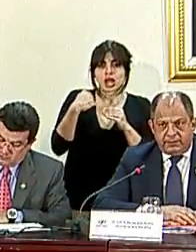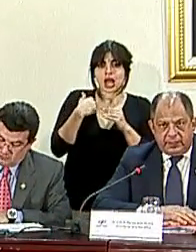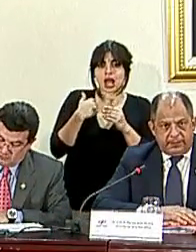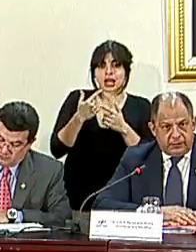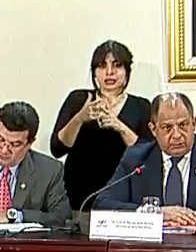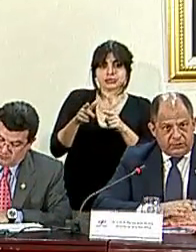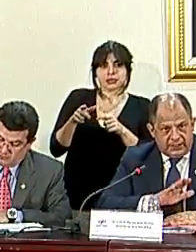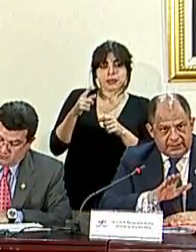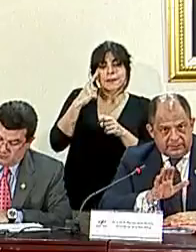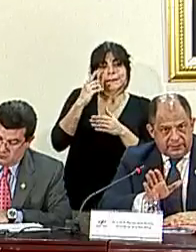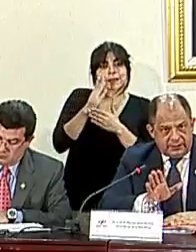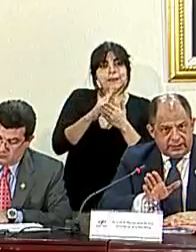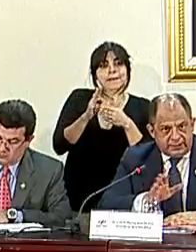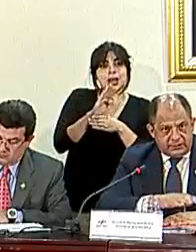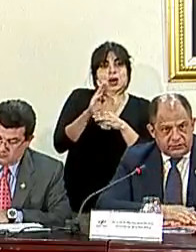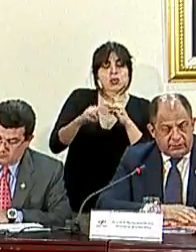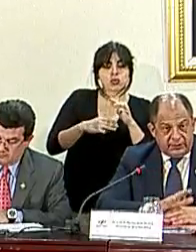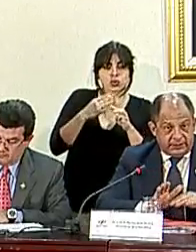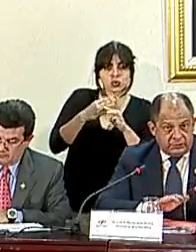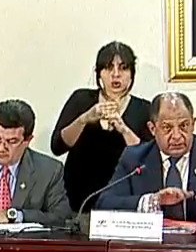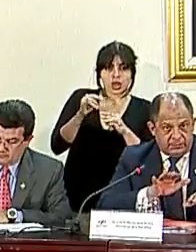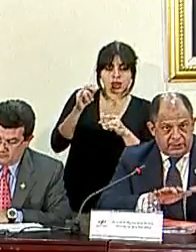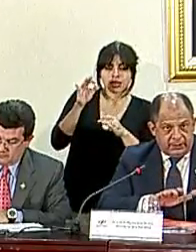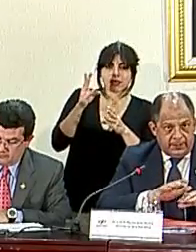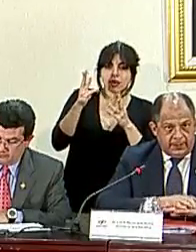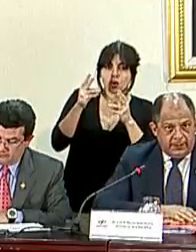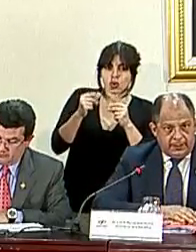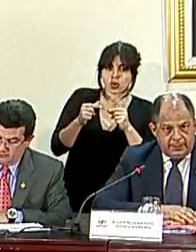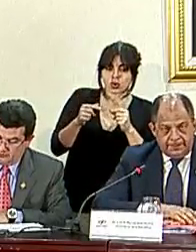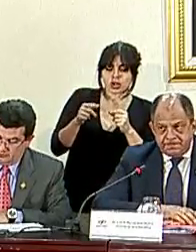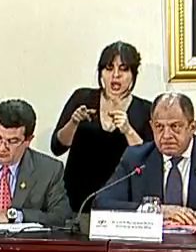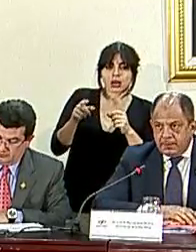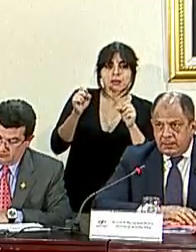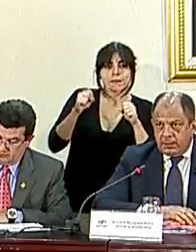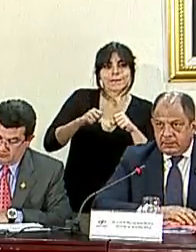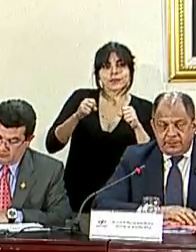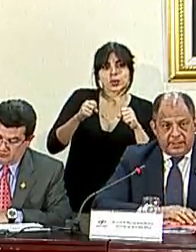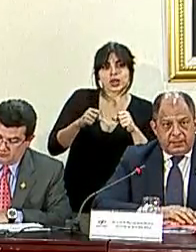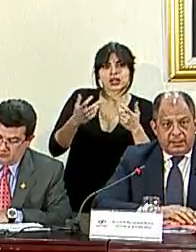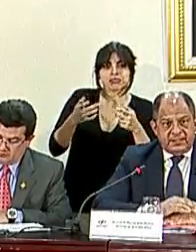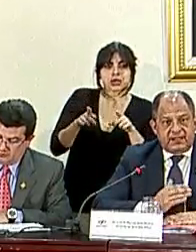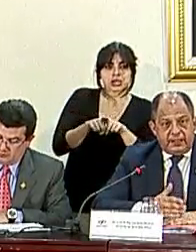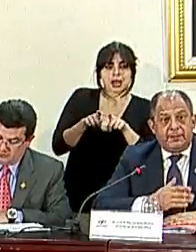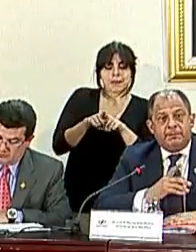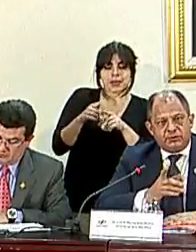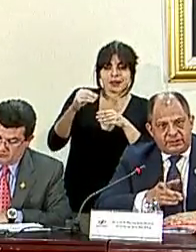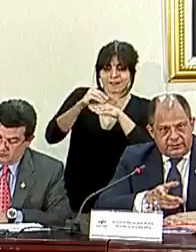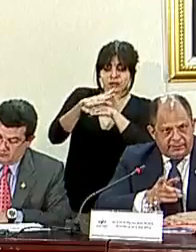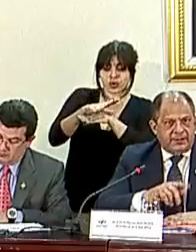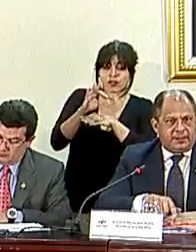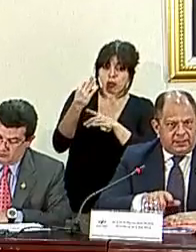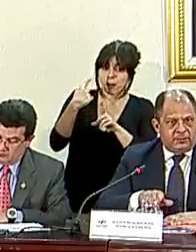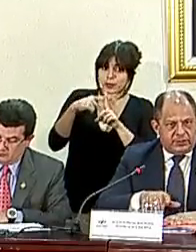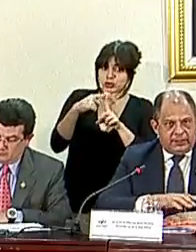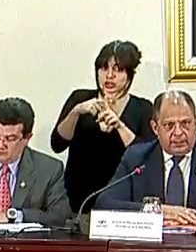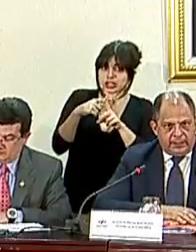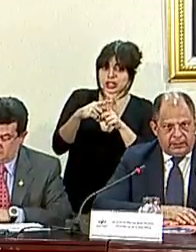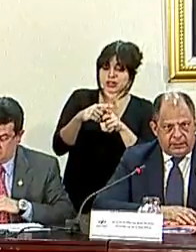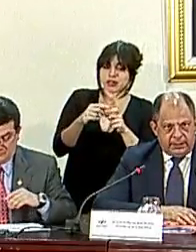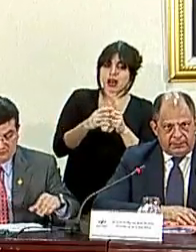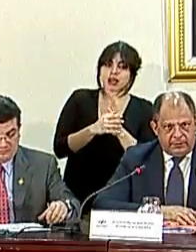disponibles en el Banco Mundial, que también tendrán que ser contabilizados y que pueden también incidir positivamente,